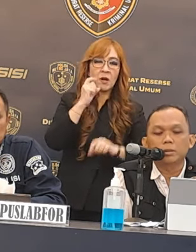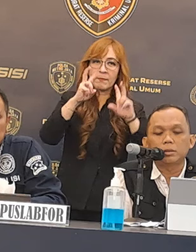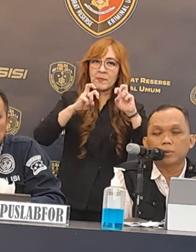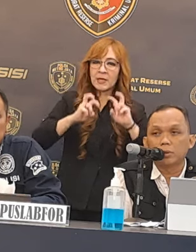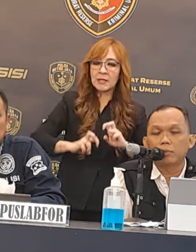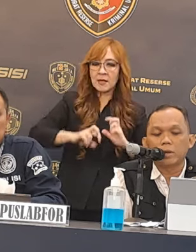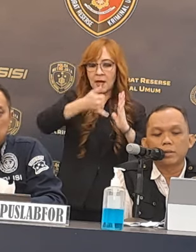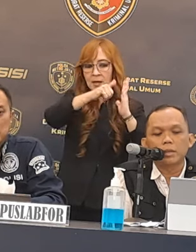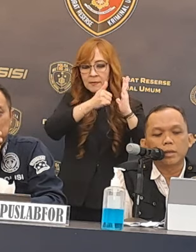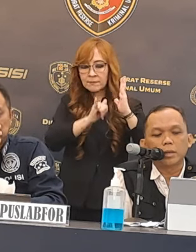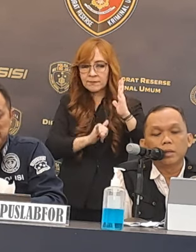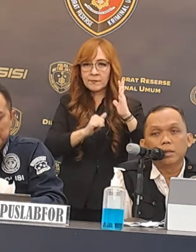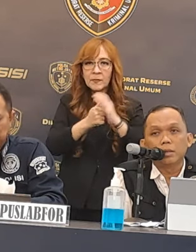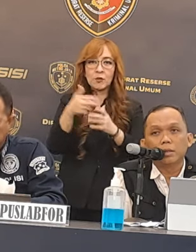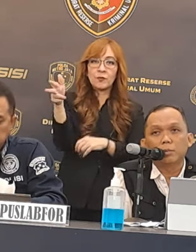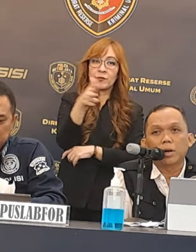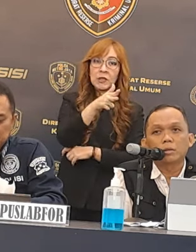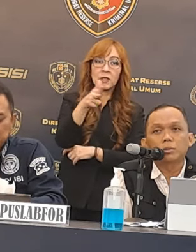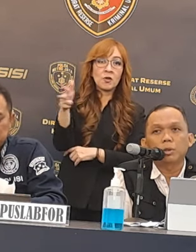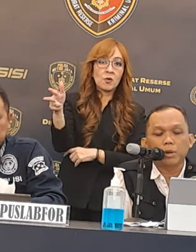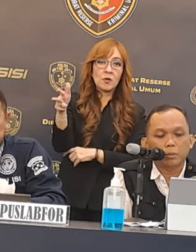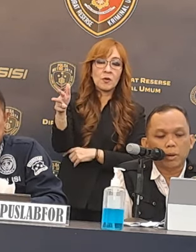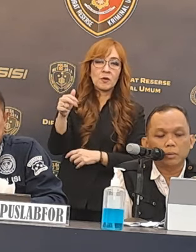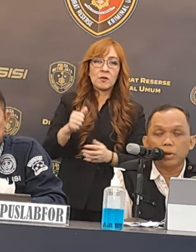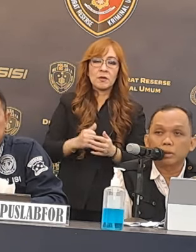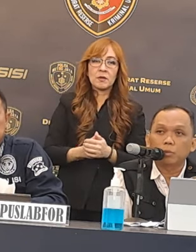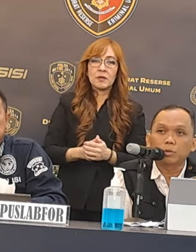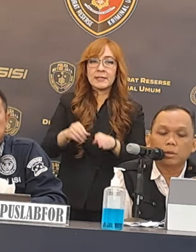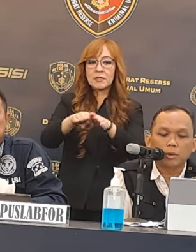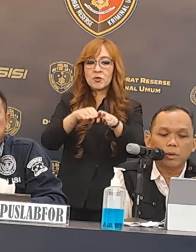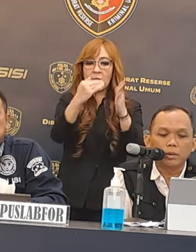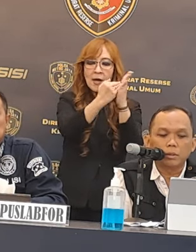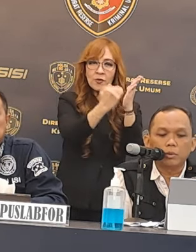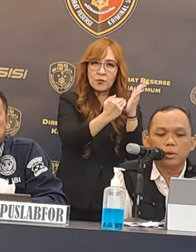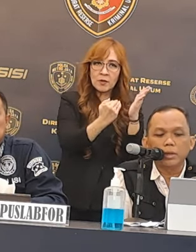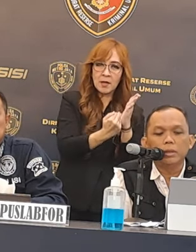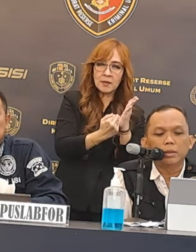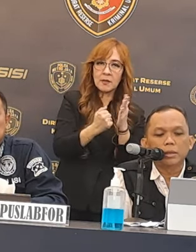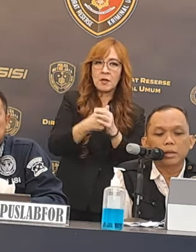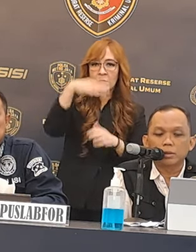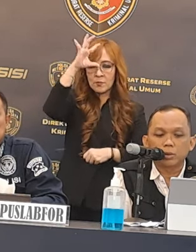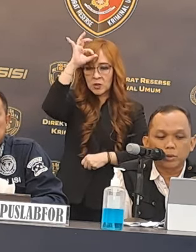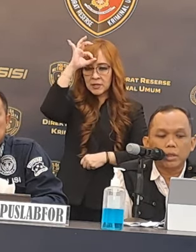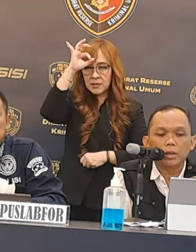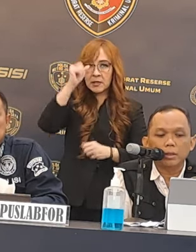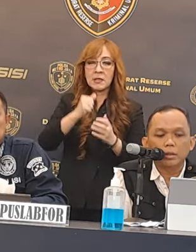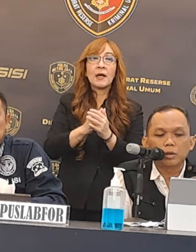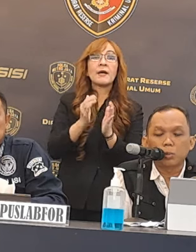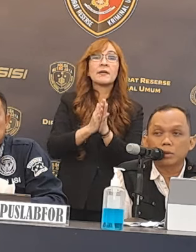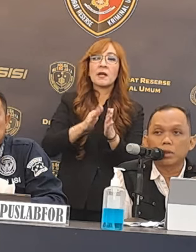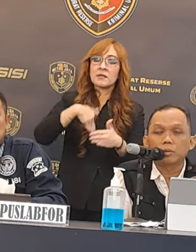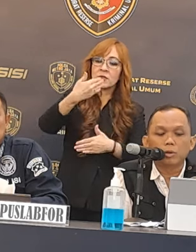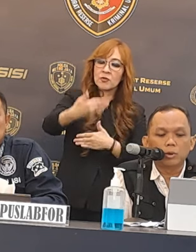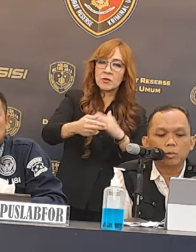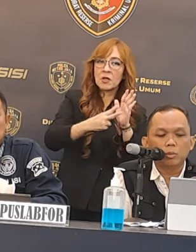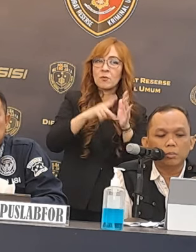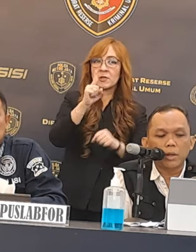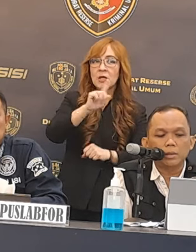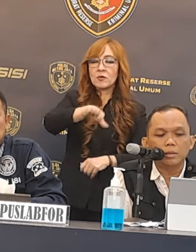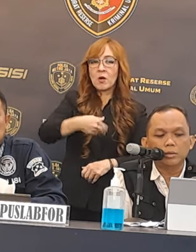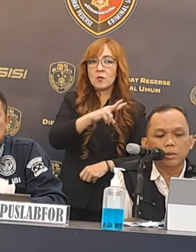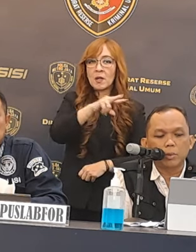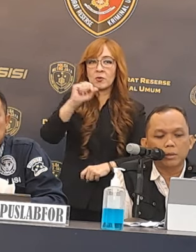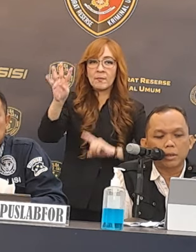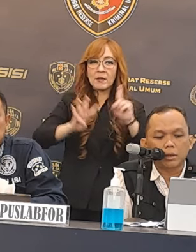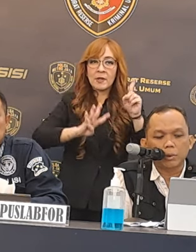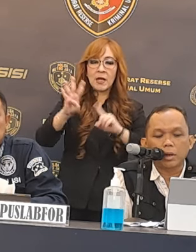dan analisis video forensik yang mengacu kepada peraturan Kapus Lapor Bareskrim Polri, dan seterusnya nomor 1 tahun